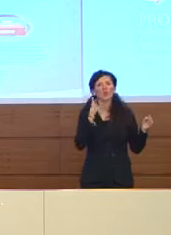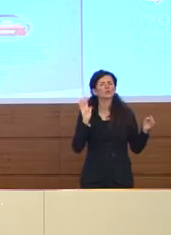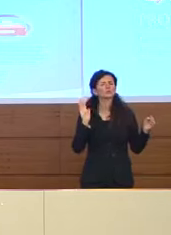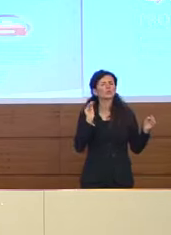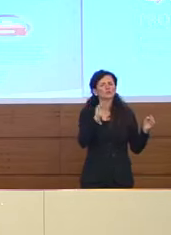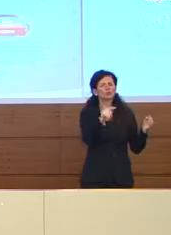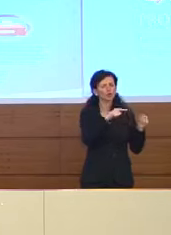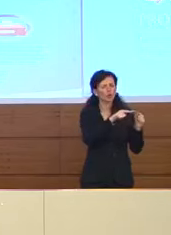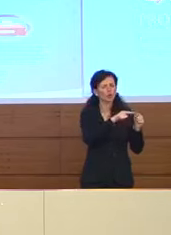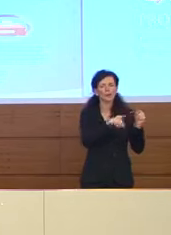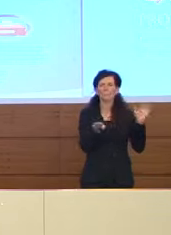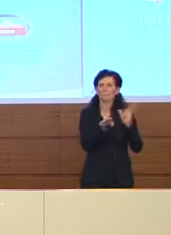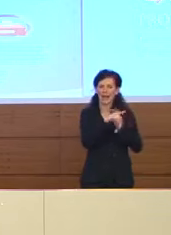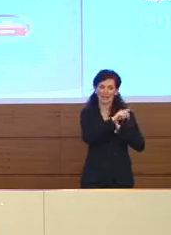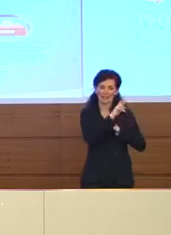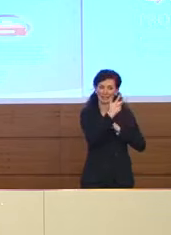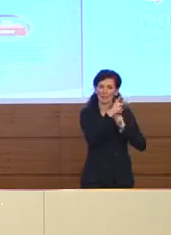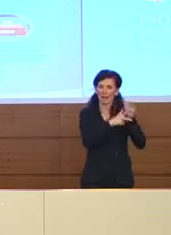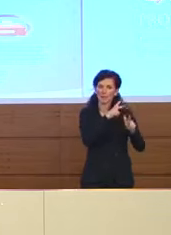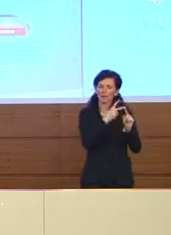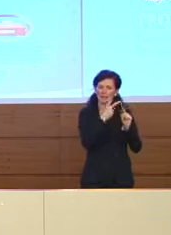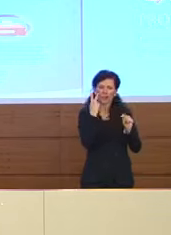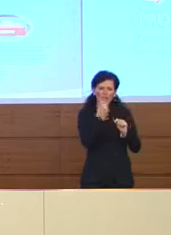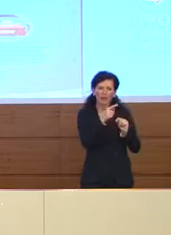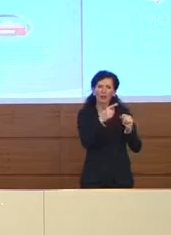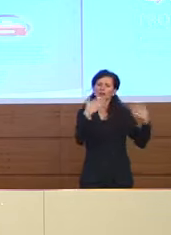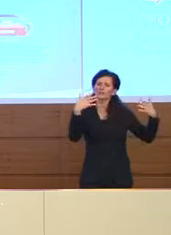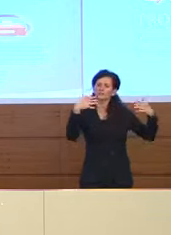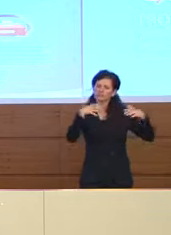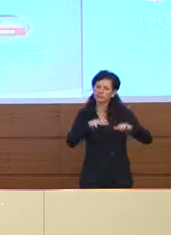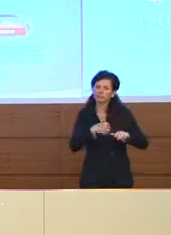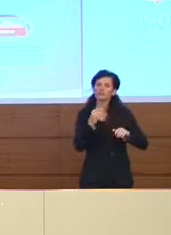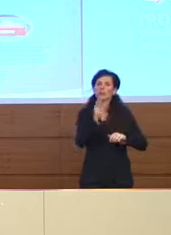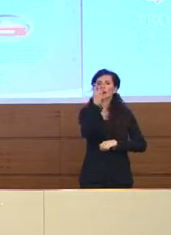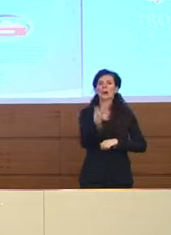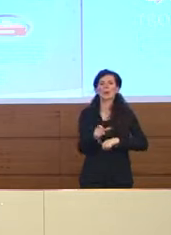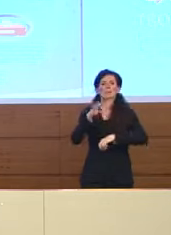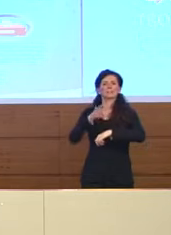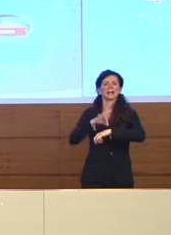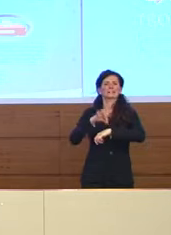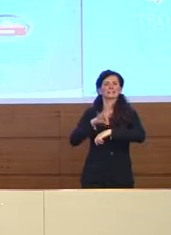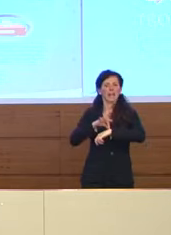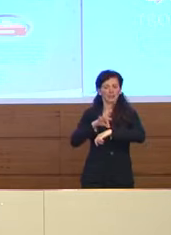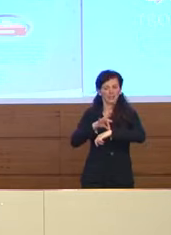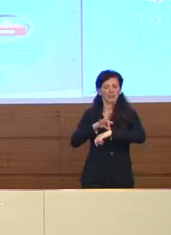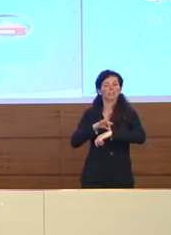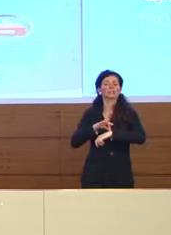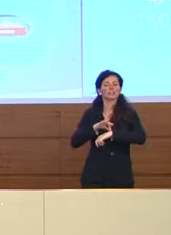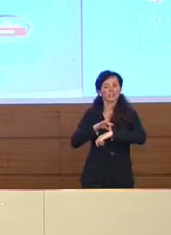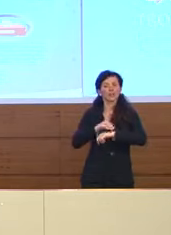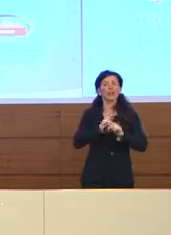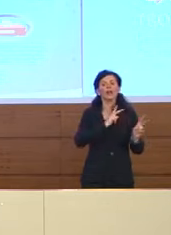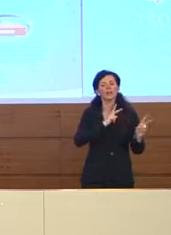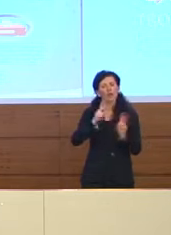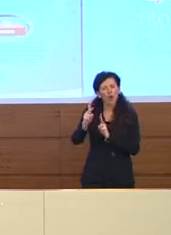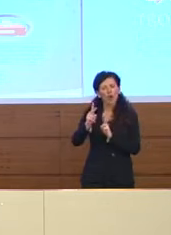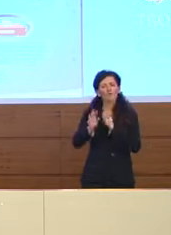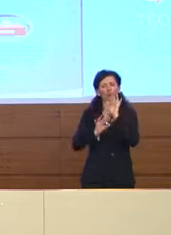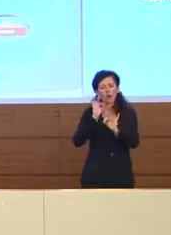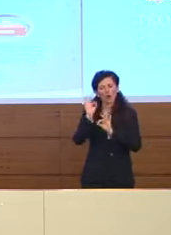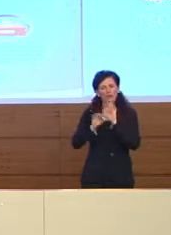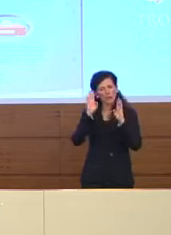stata una riduzione del numero dei pazienti che erano ricoverati in una terapia